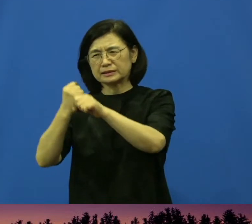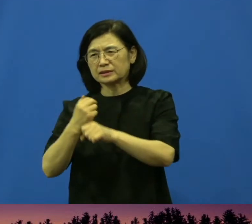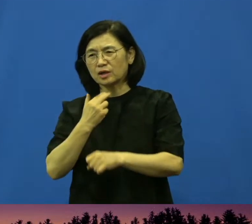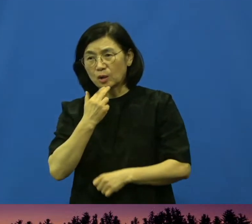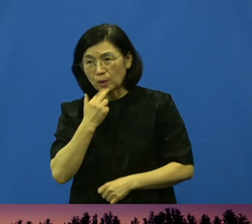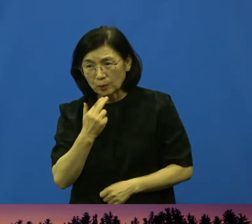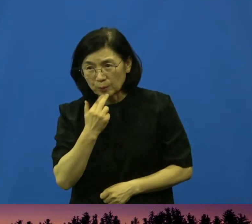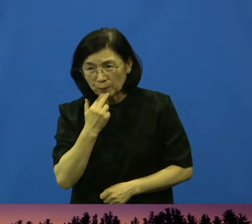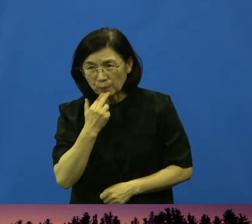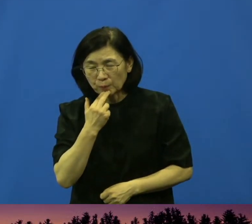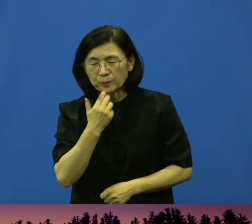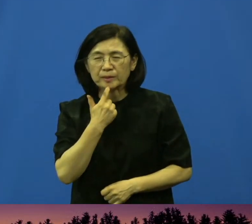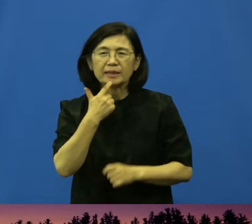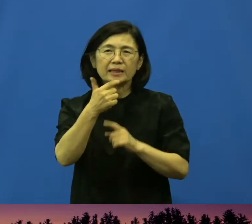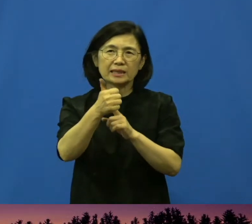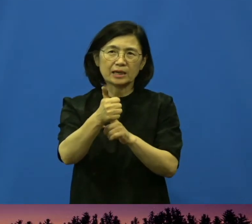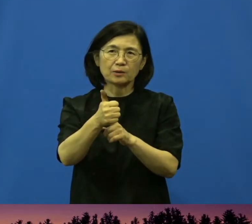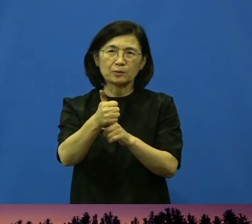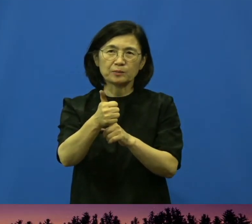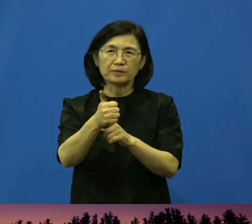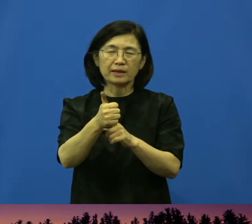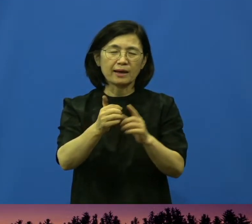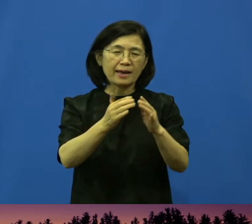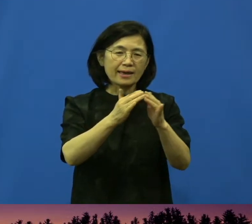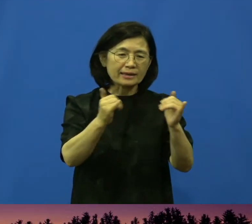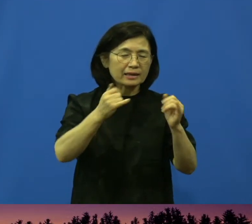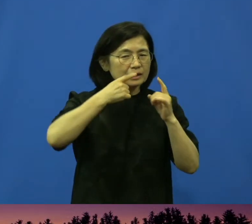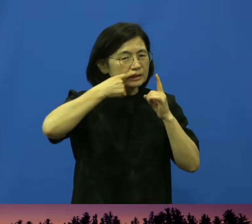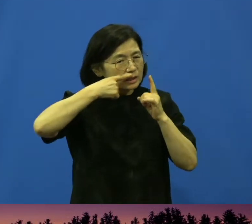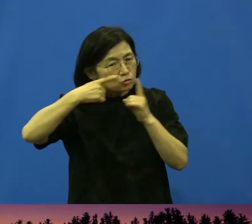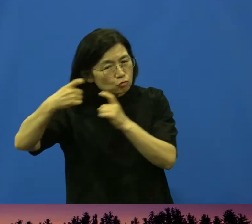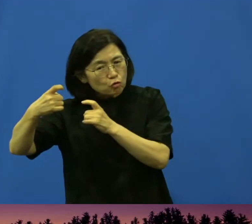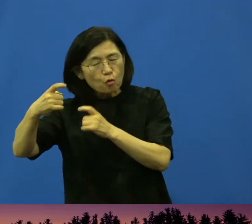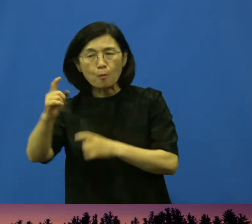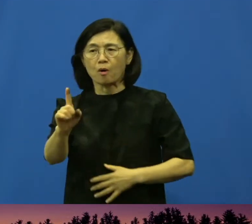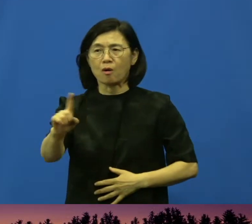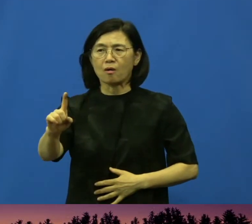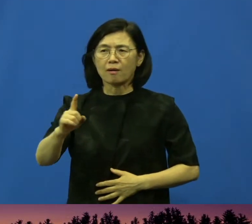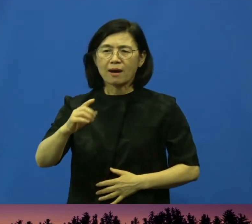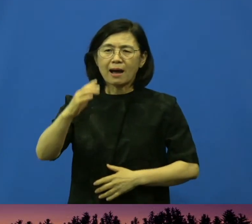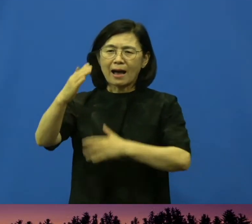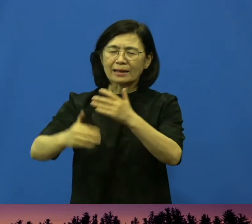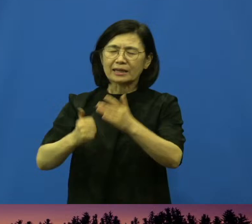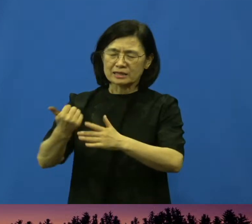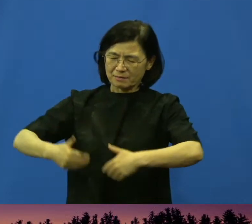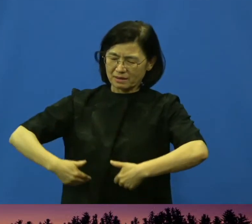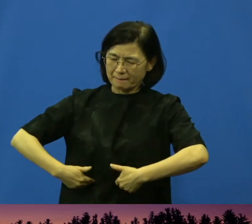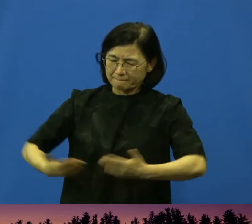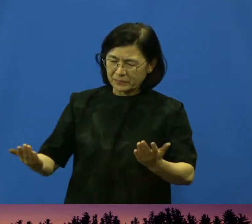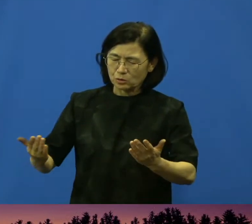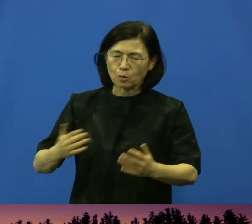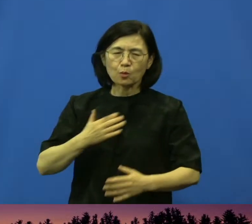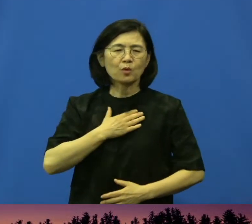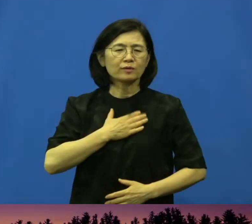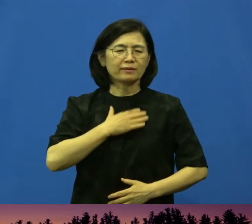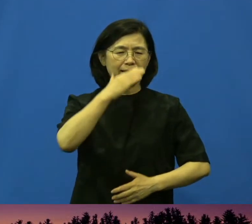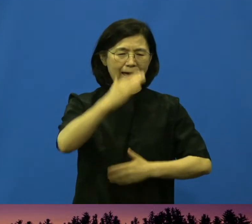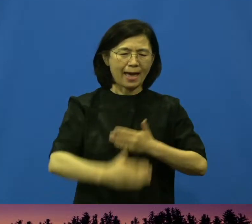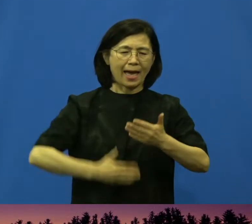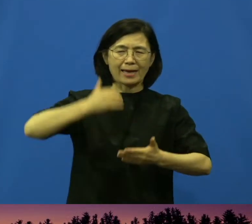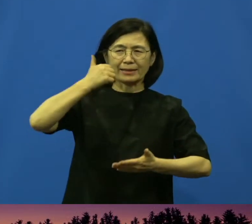그래서 여러분, 인간이 가장 많이 유혹을 받는 게 나는 하나님이 필요 없는 존재가 되고 싶어 한다는 거예요. 내가 하나님이 되려고 하는 거예요.